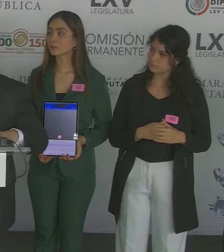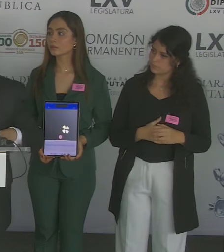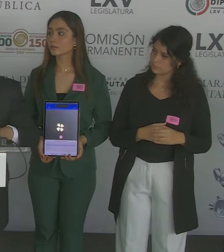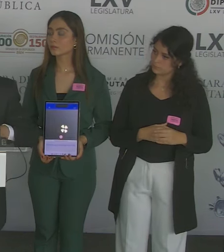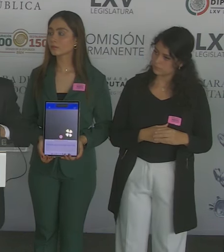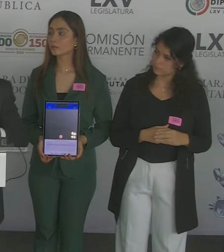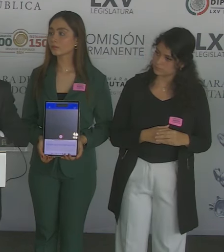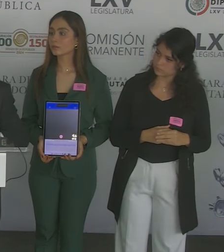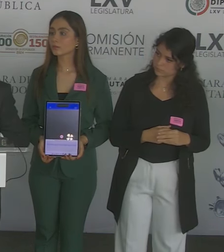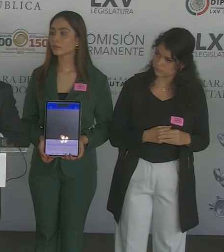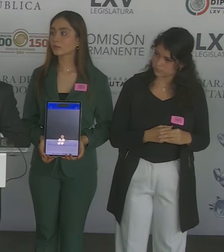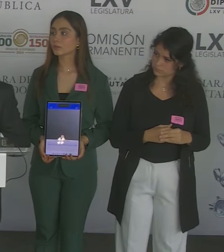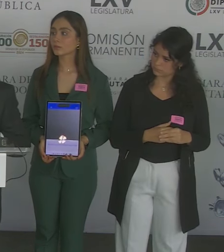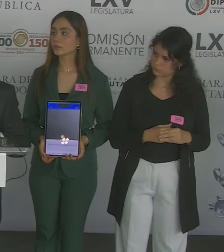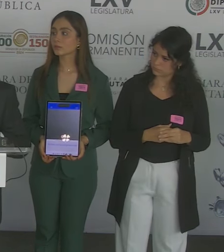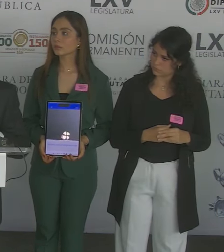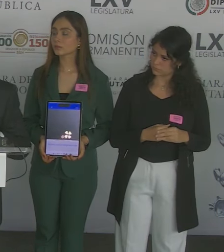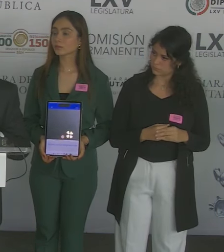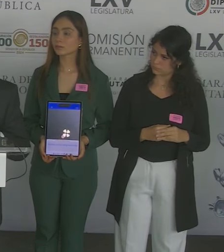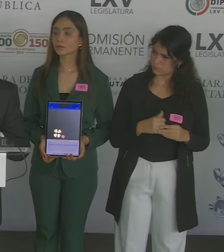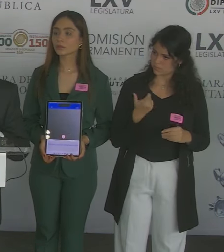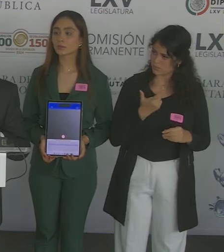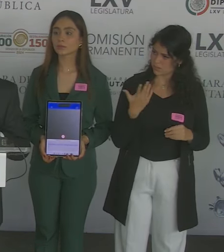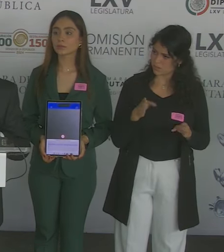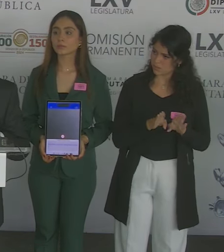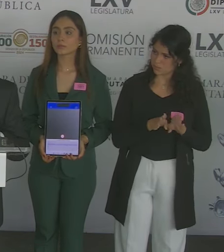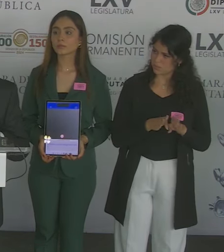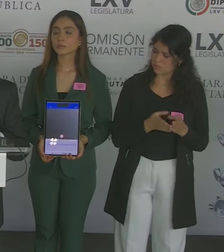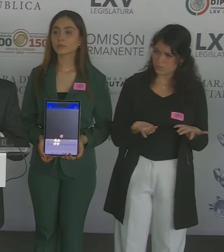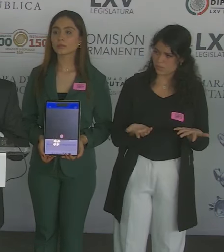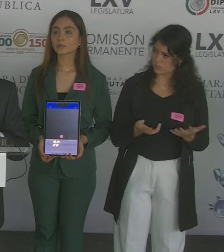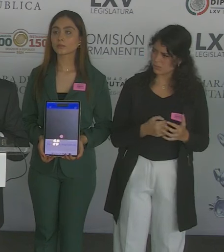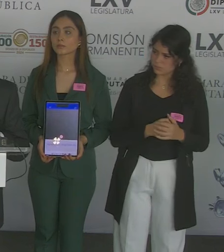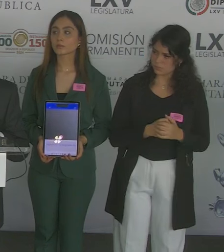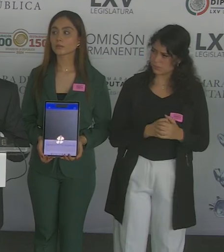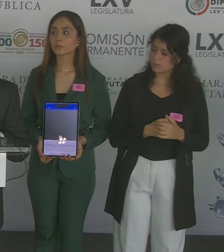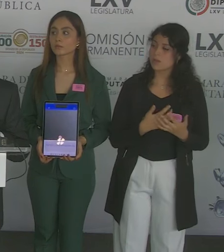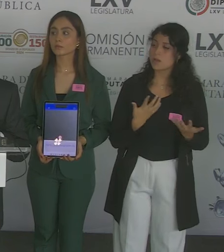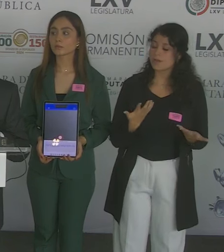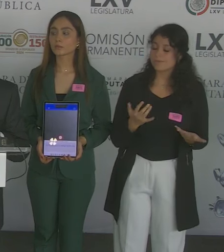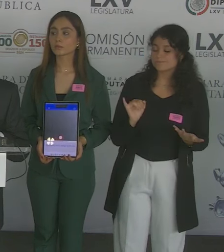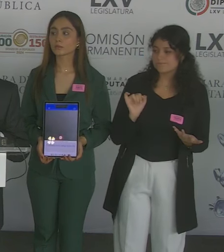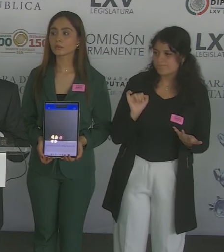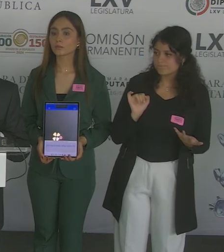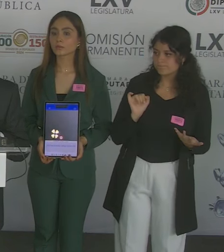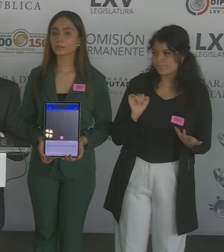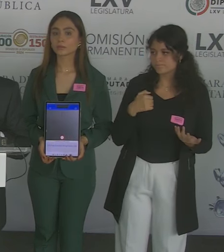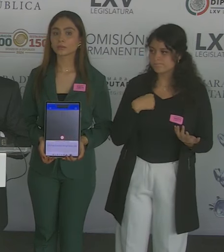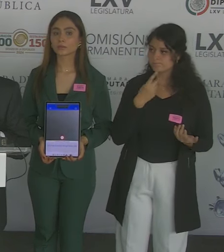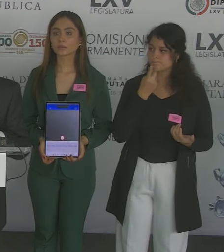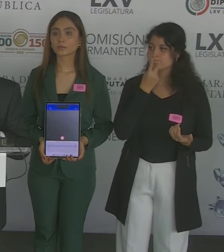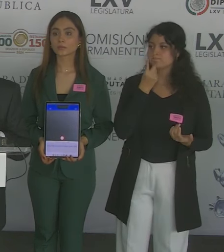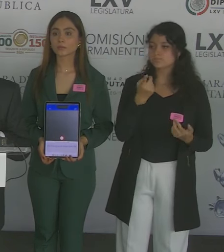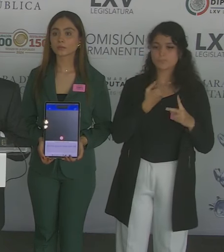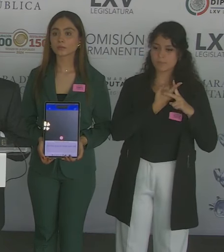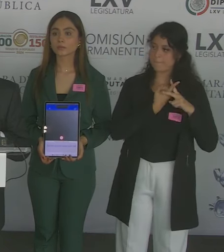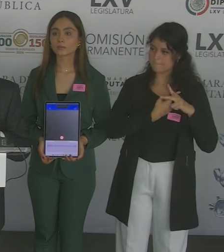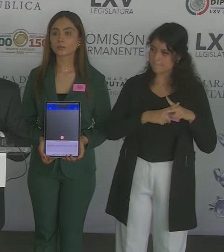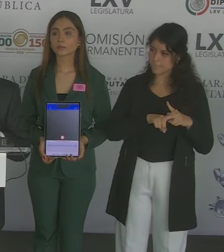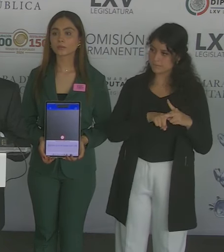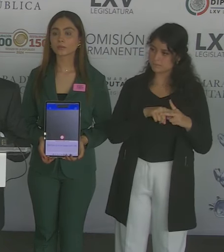represente un es eso lo señalamos desde un principio que es es una elección